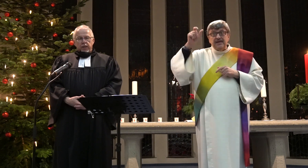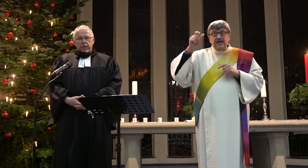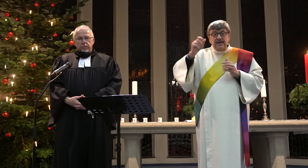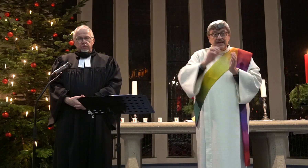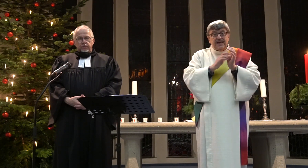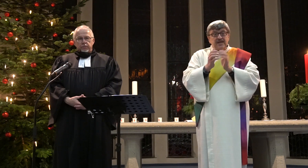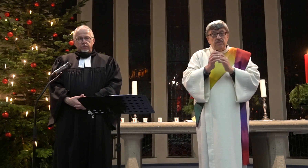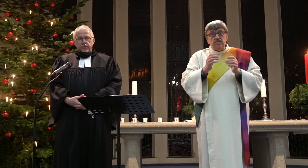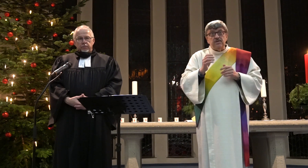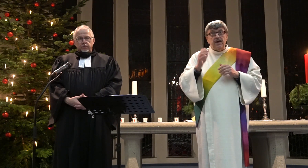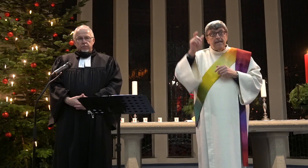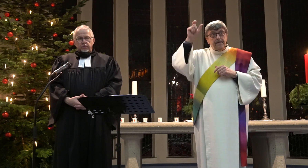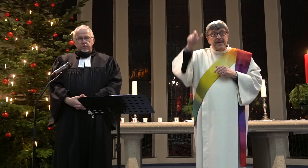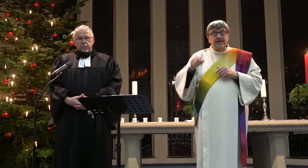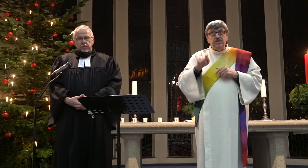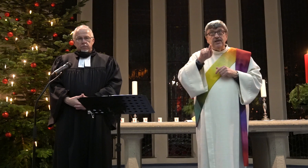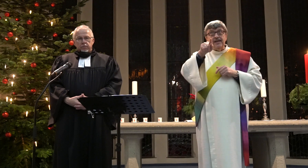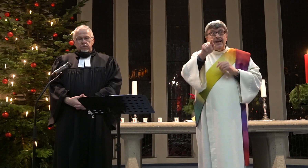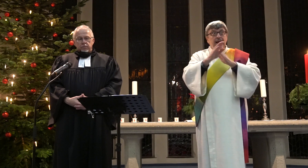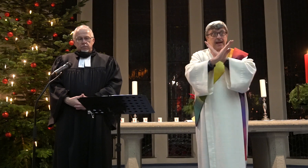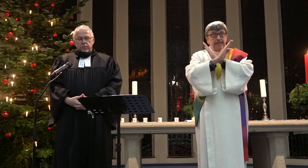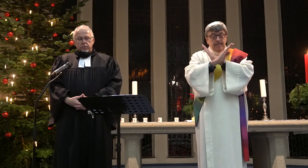in der Krippe.